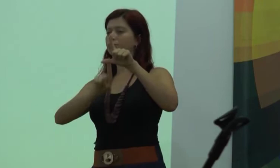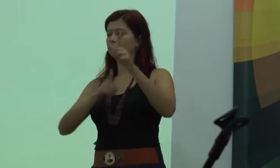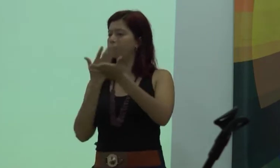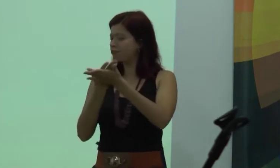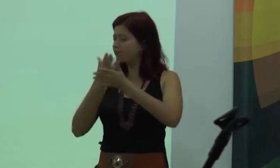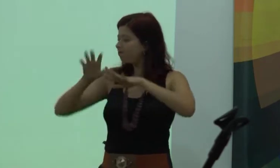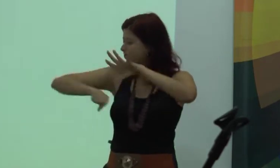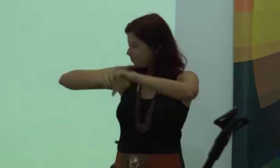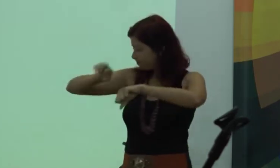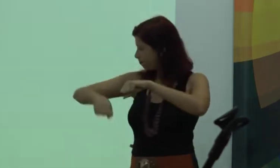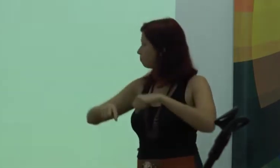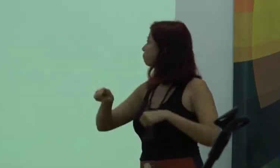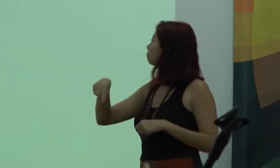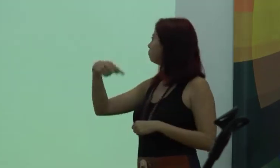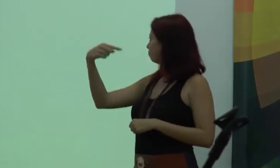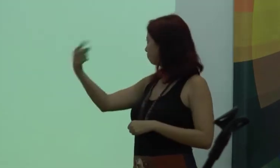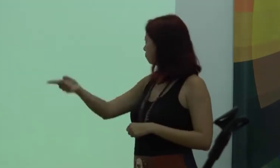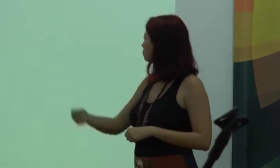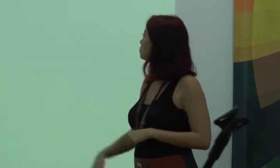e Letras.